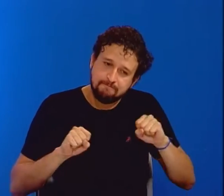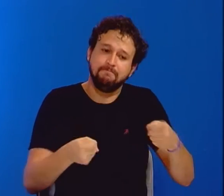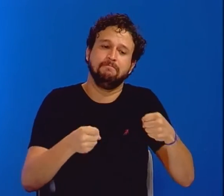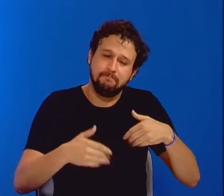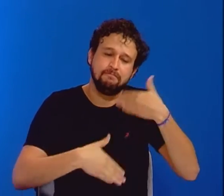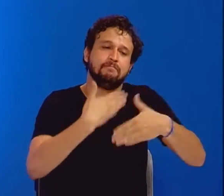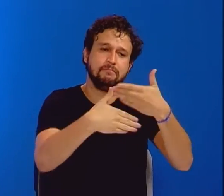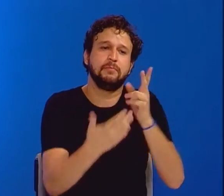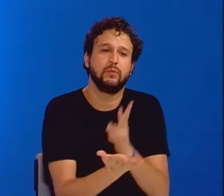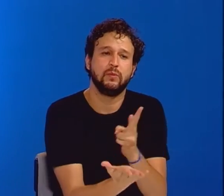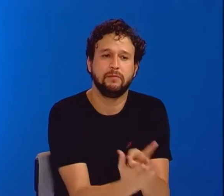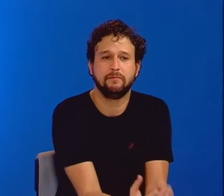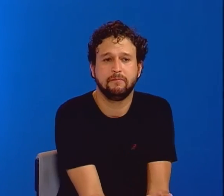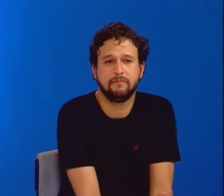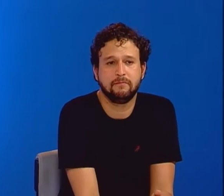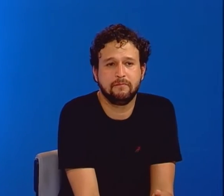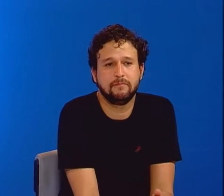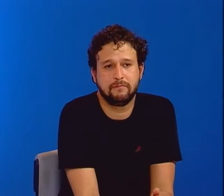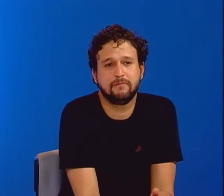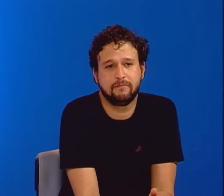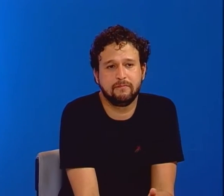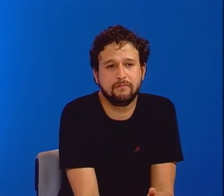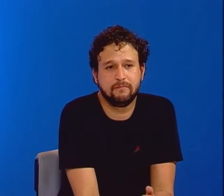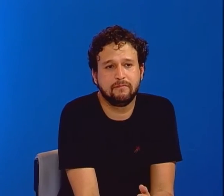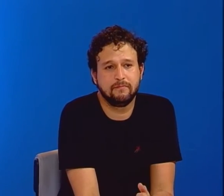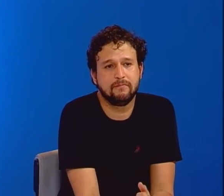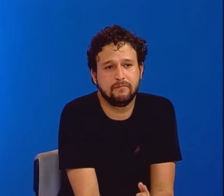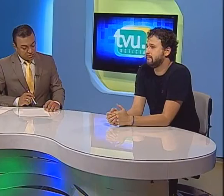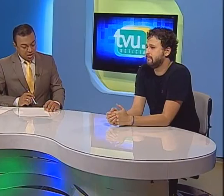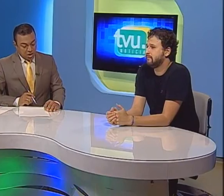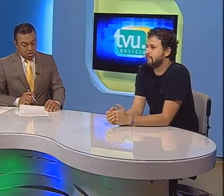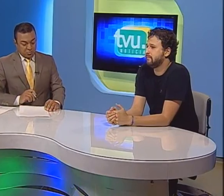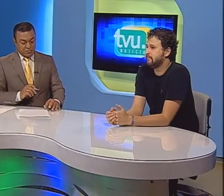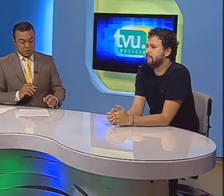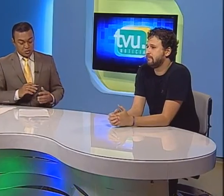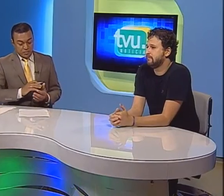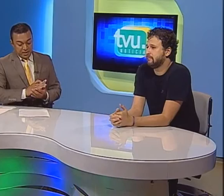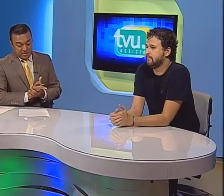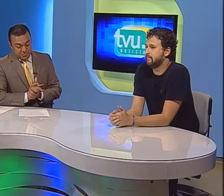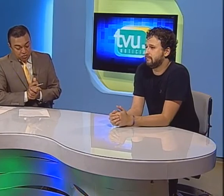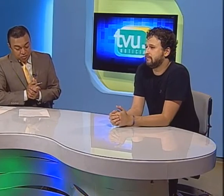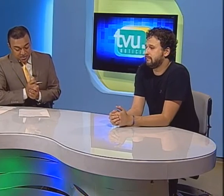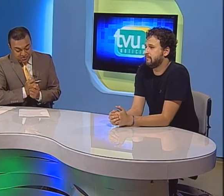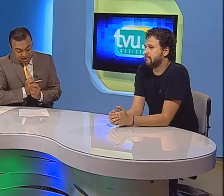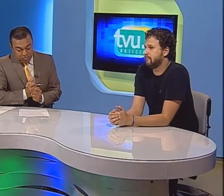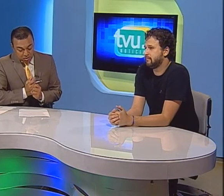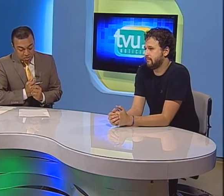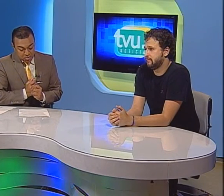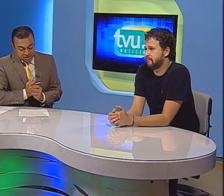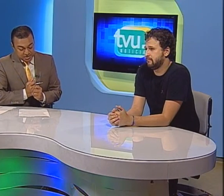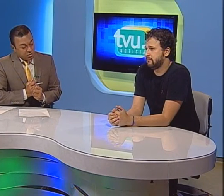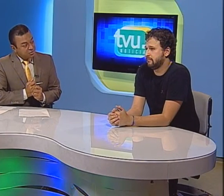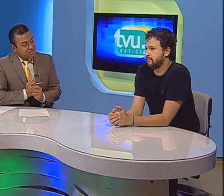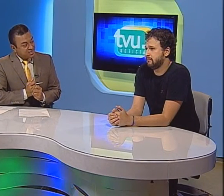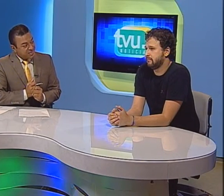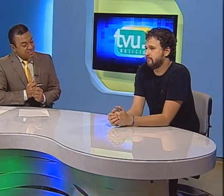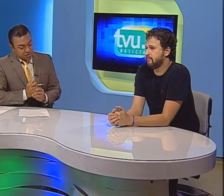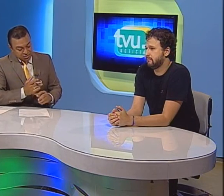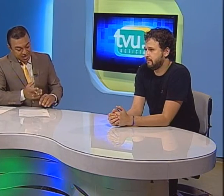a gente não conseguiu e a gente tem que continuar nesse movimento. Ô professor, vai haver um evento em comemoração aos 16 anos da Lei